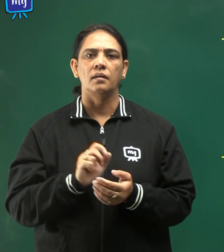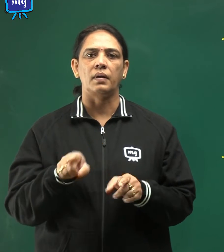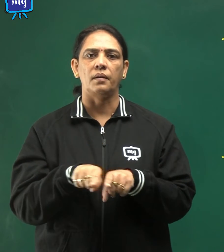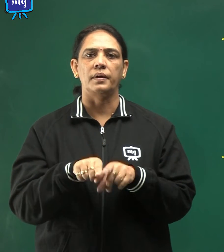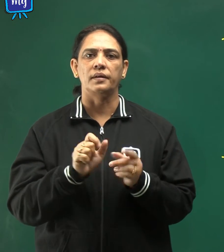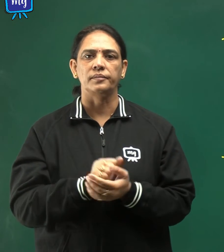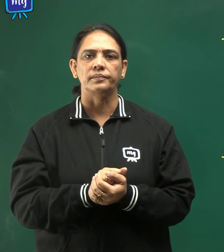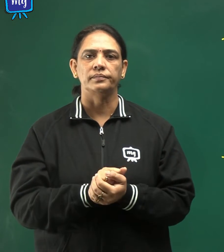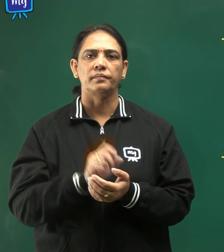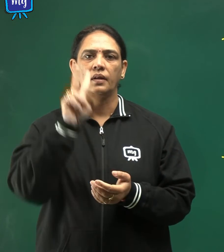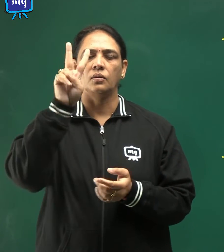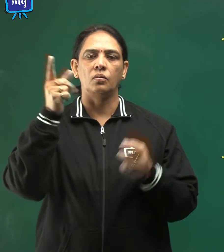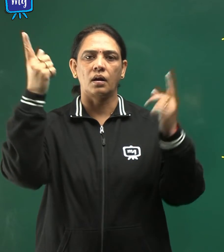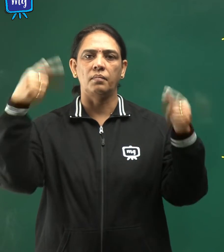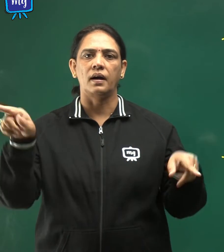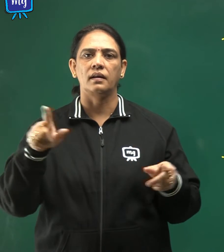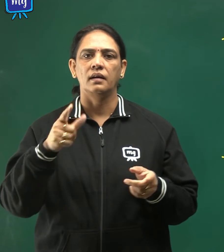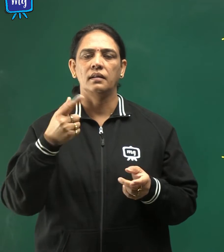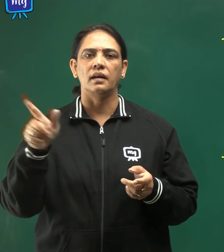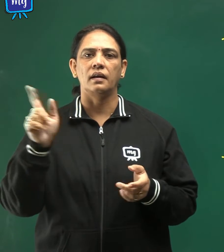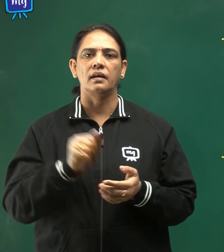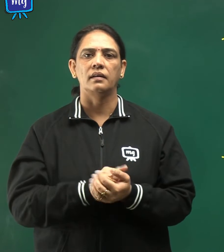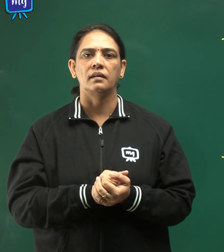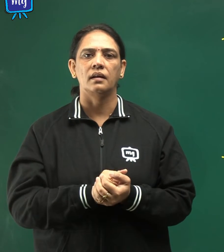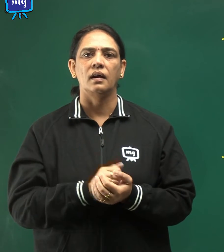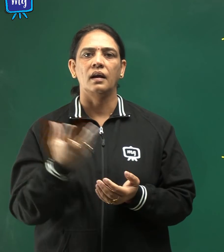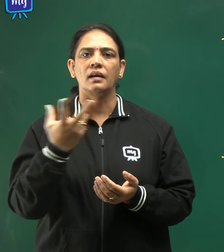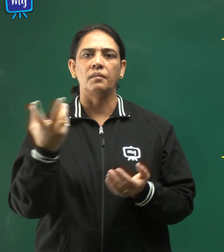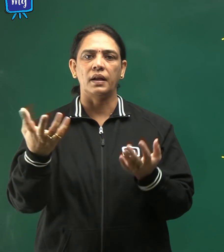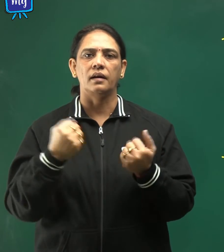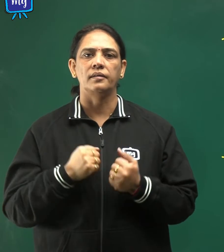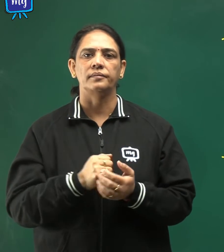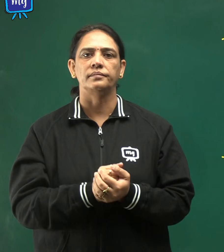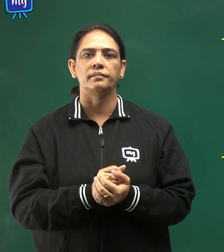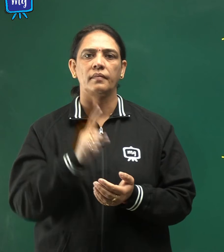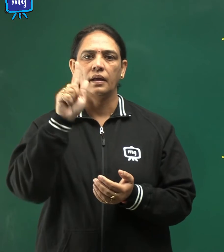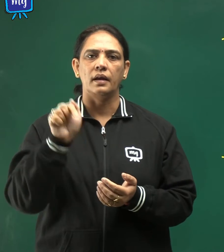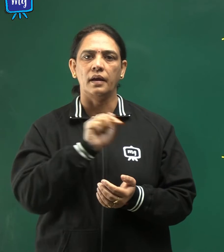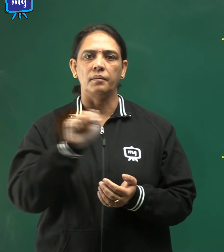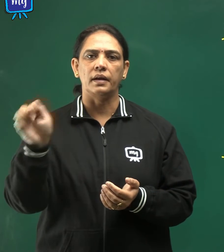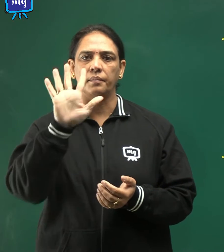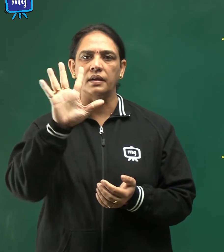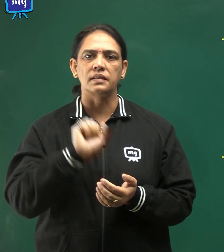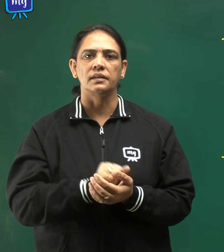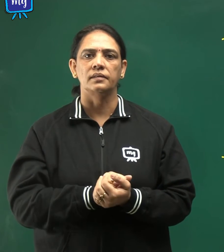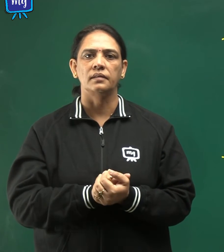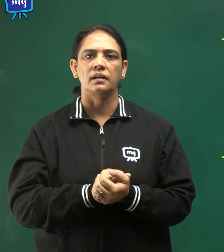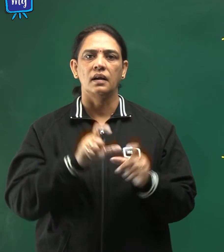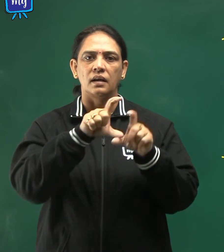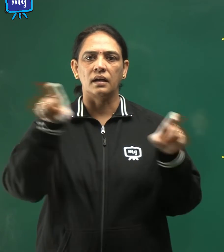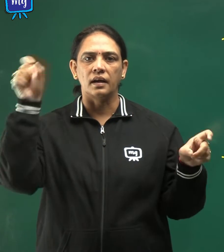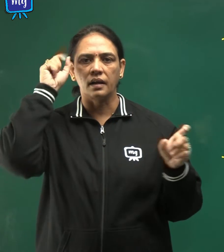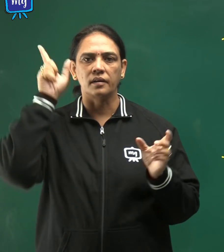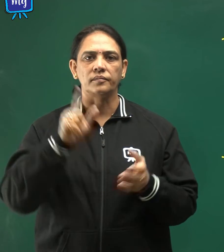बराबर 2 का भाग देंगे, क्या मिला? 1/5। समझ आ